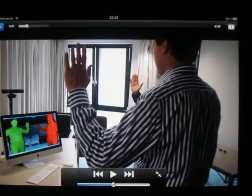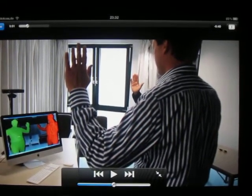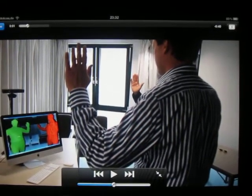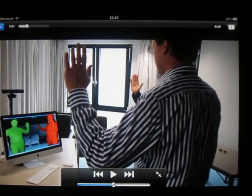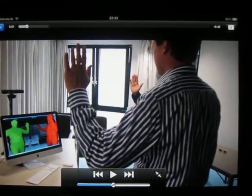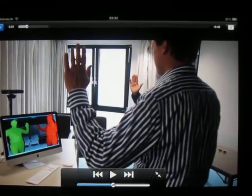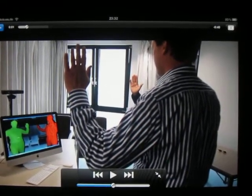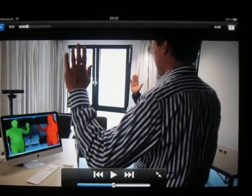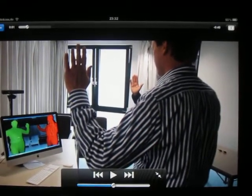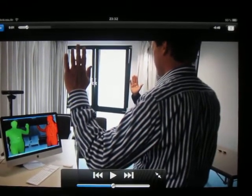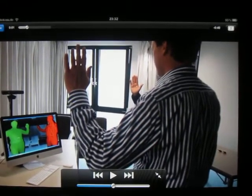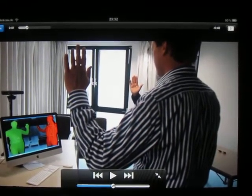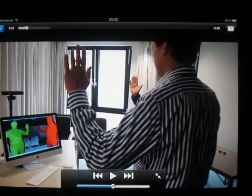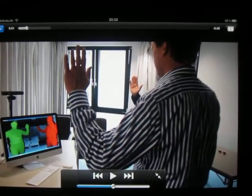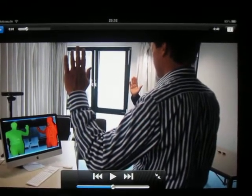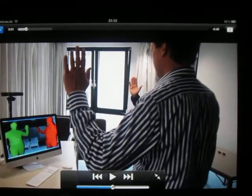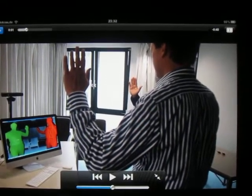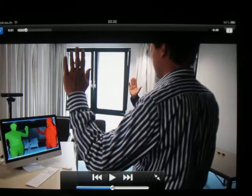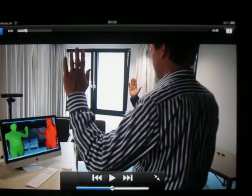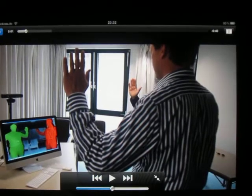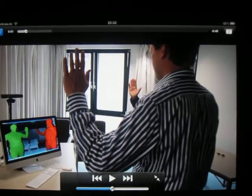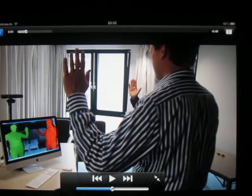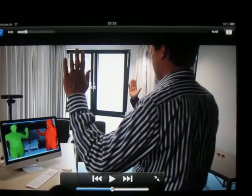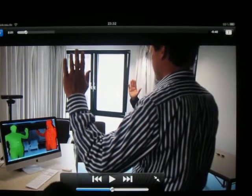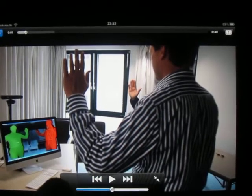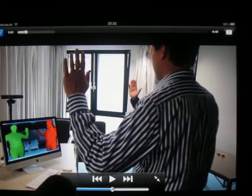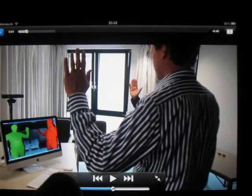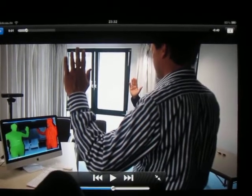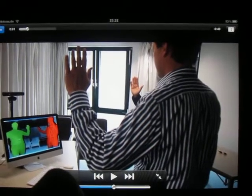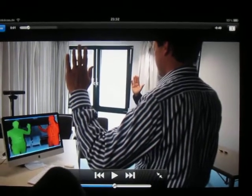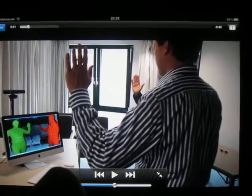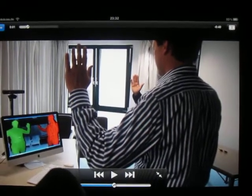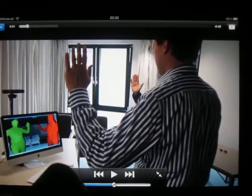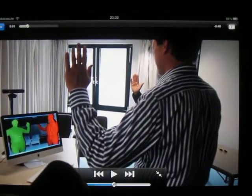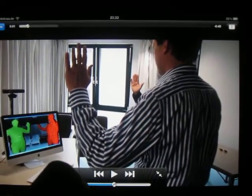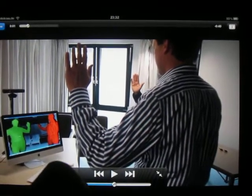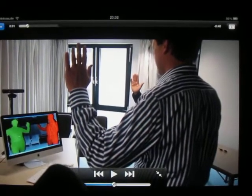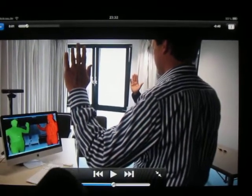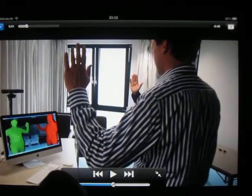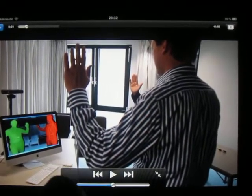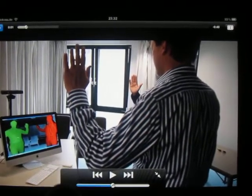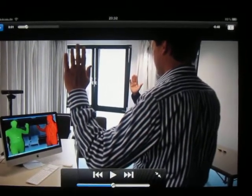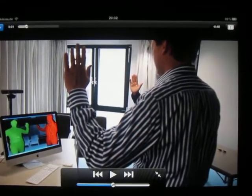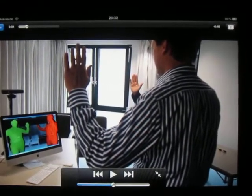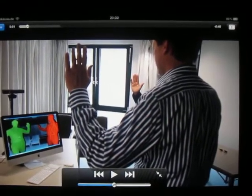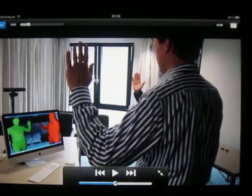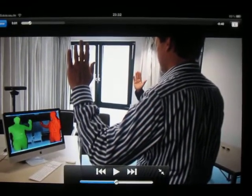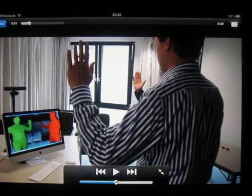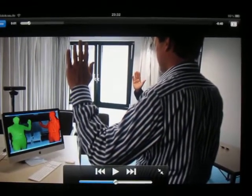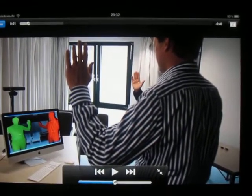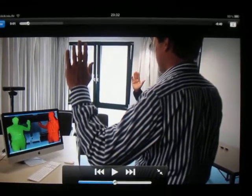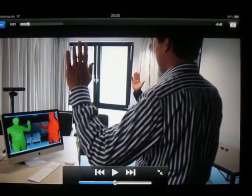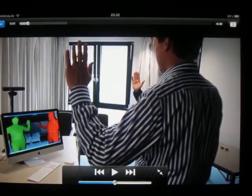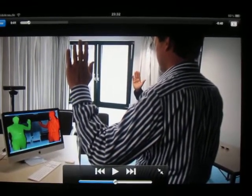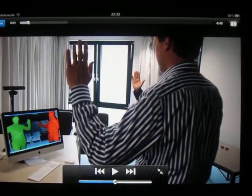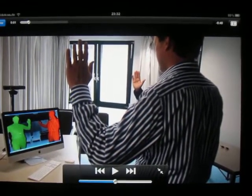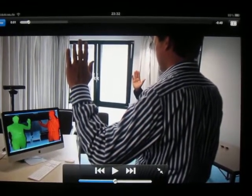Erkennung von Gebärdensprachgebärden demonstriert. Das haben wir also während der Recherche